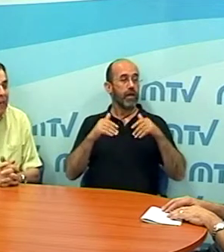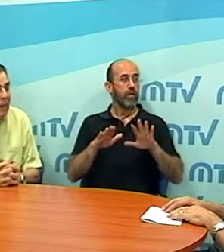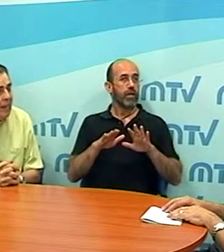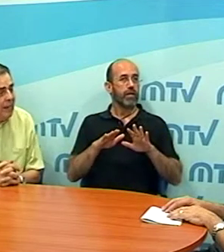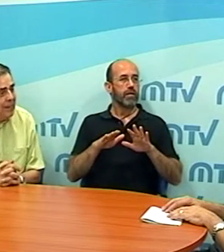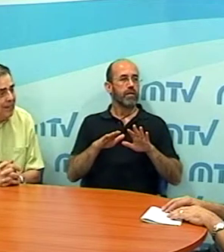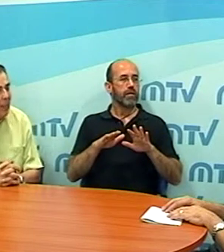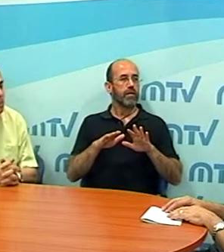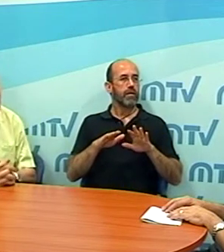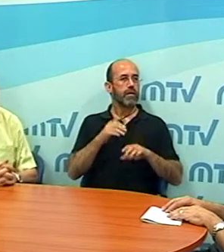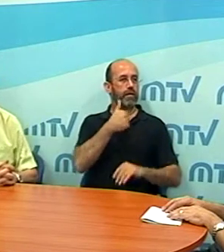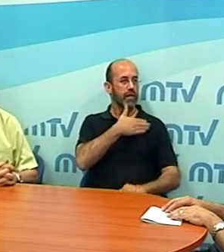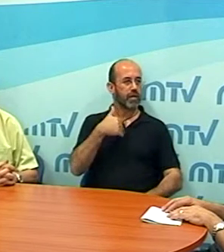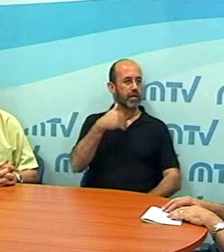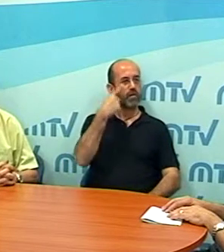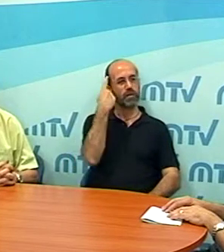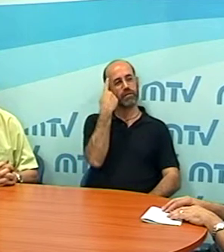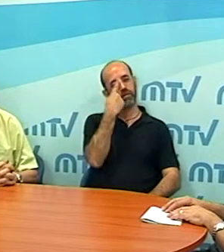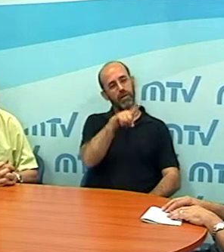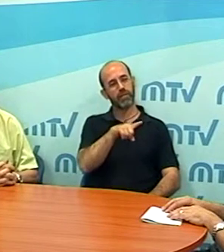Entonces, queremos saber,